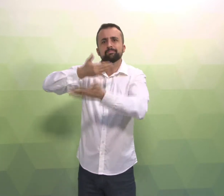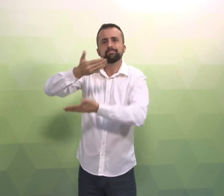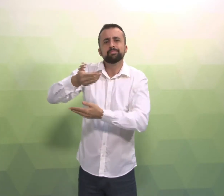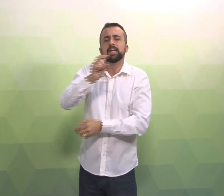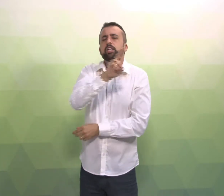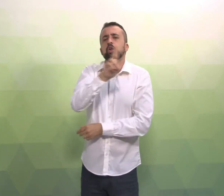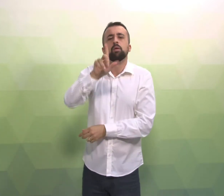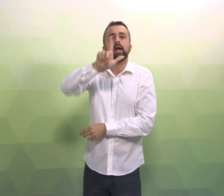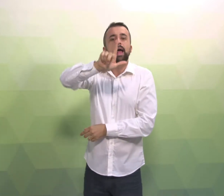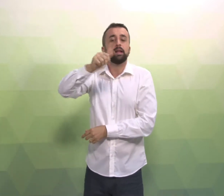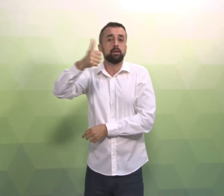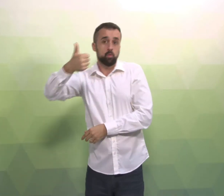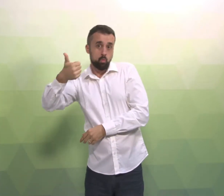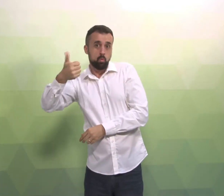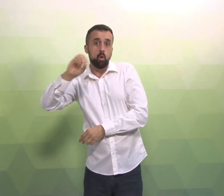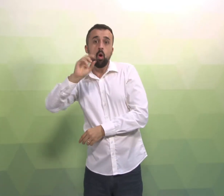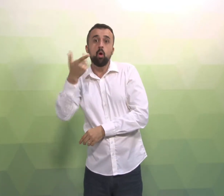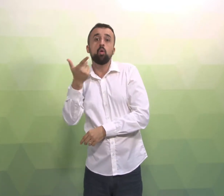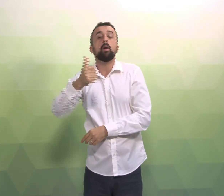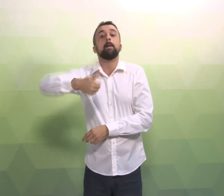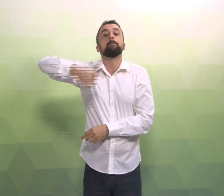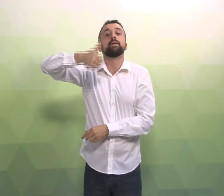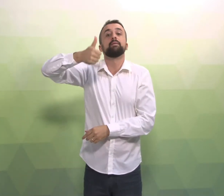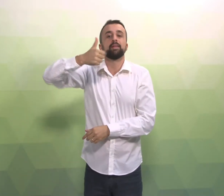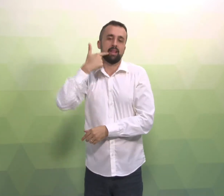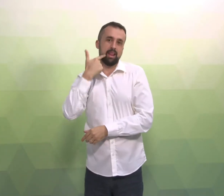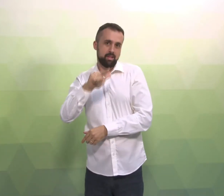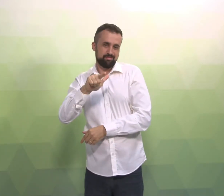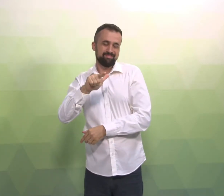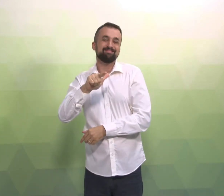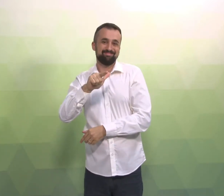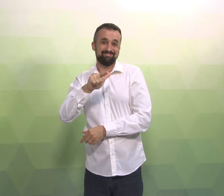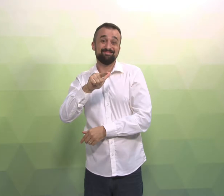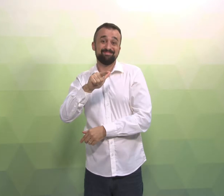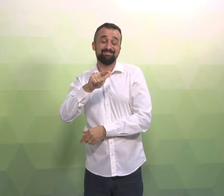É o que a gente chama de L1 ou primeira língua.